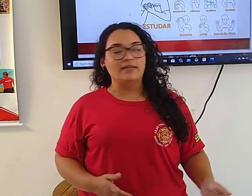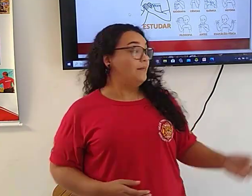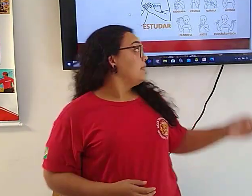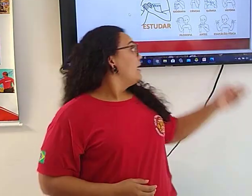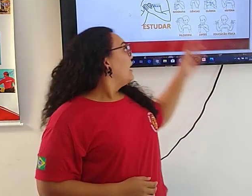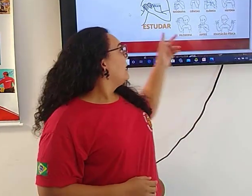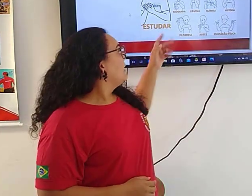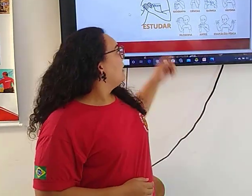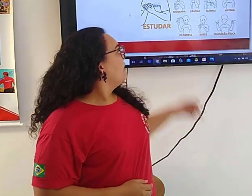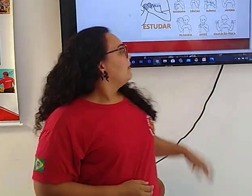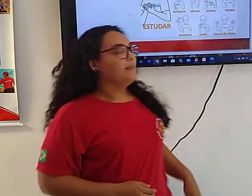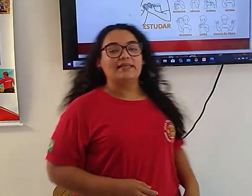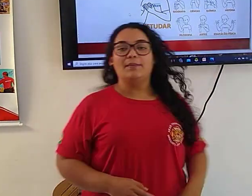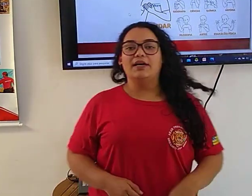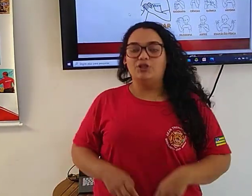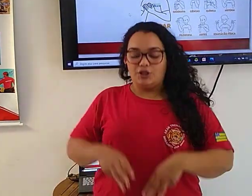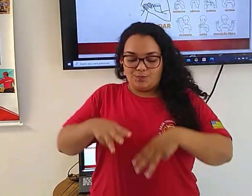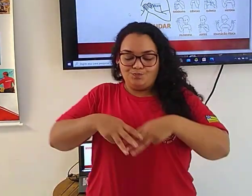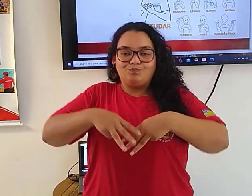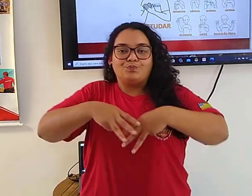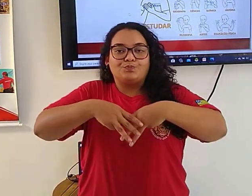né? Aqui, matemática